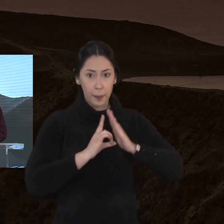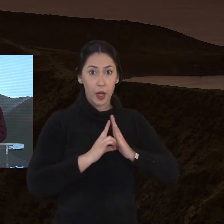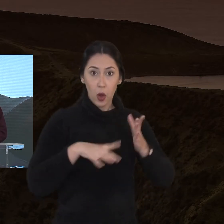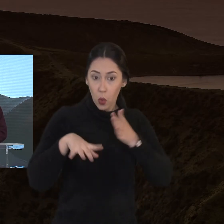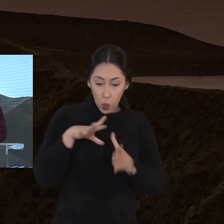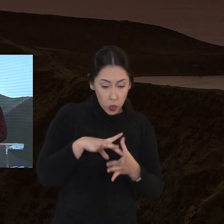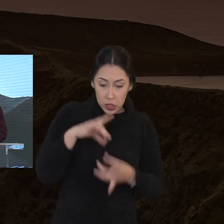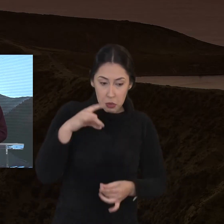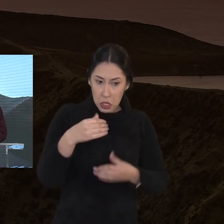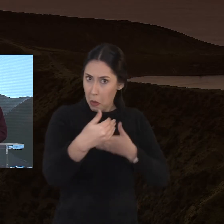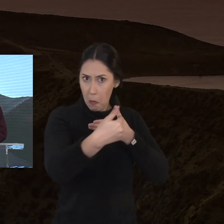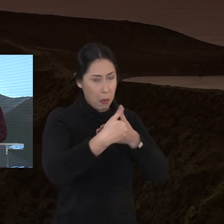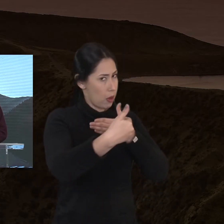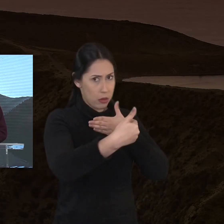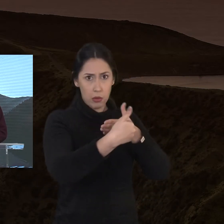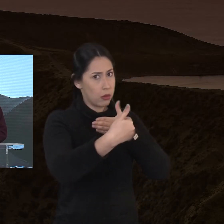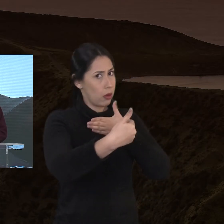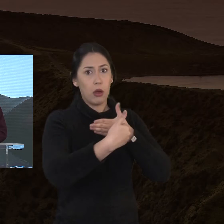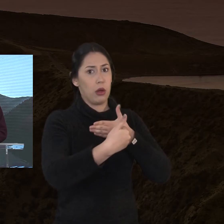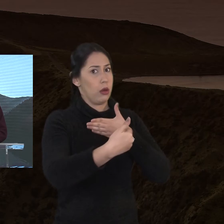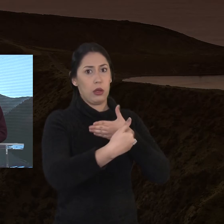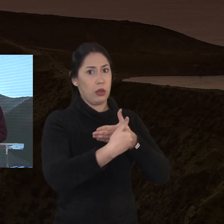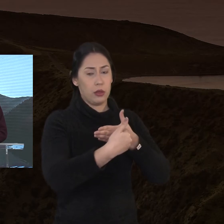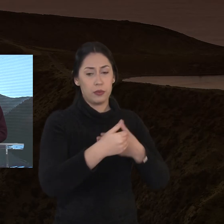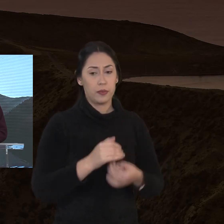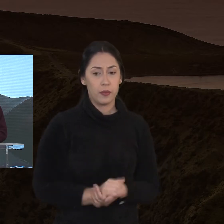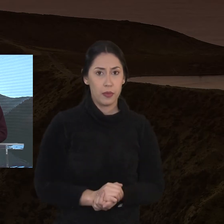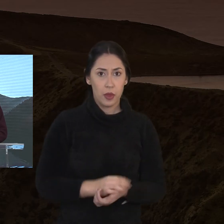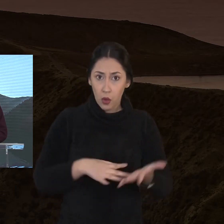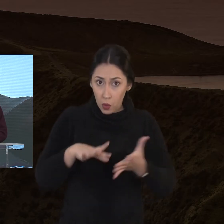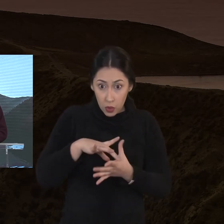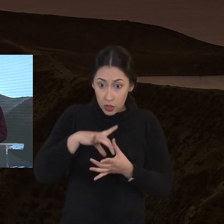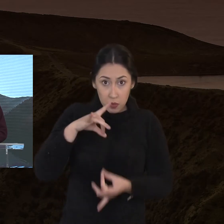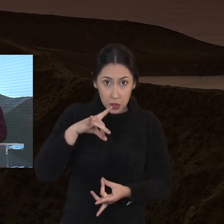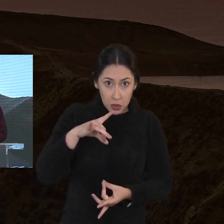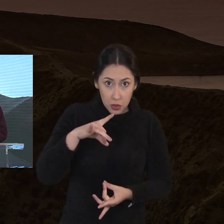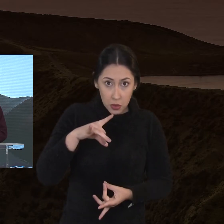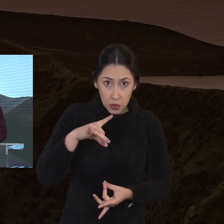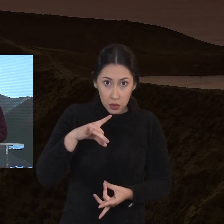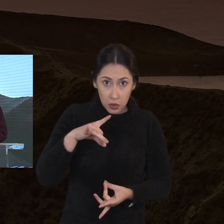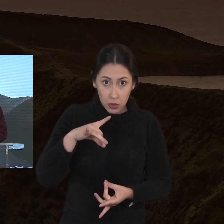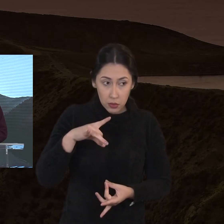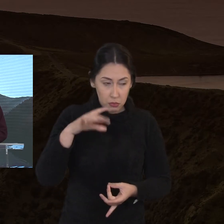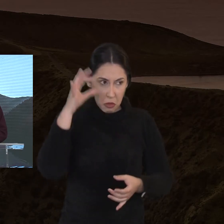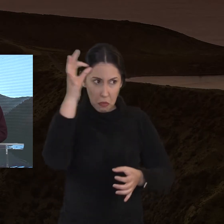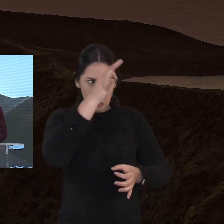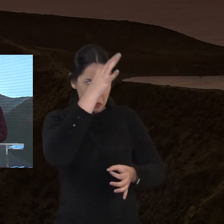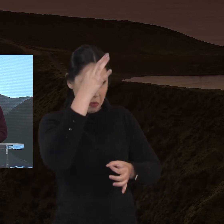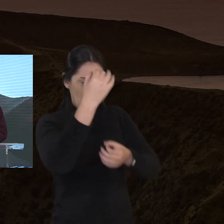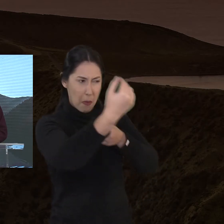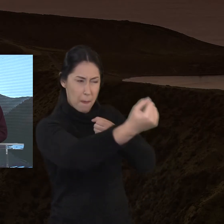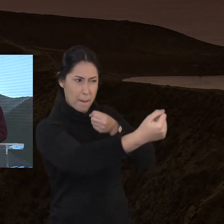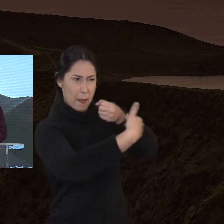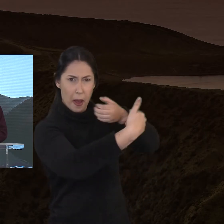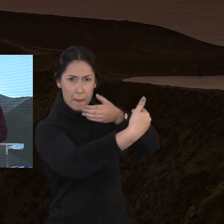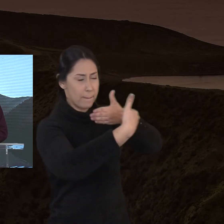iluminado e vulnerável nós no espírito nós não temos brechas